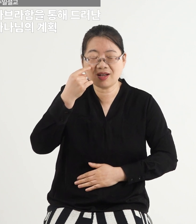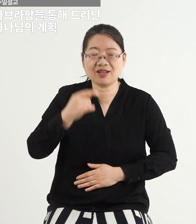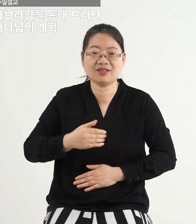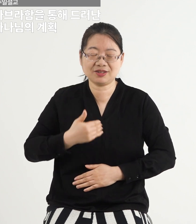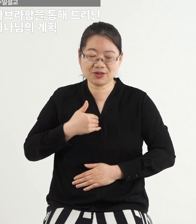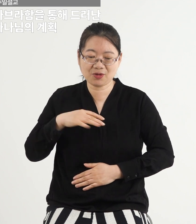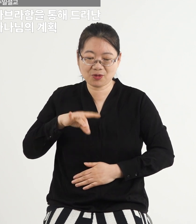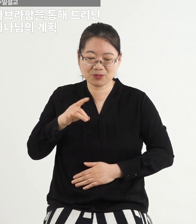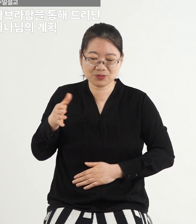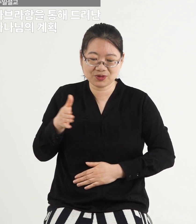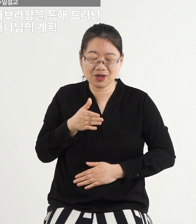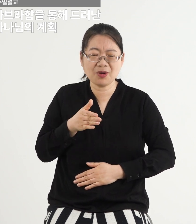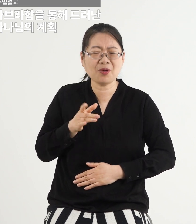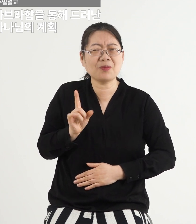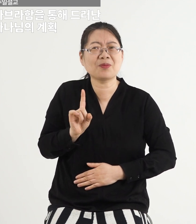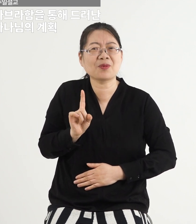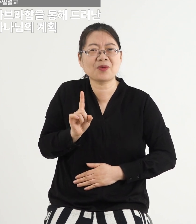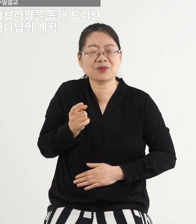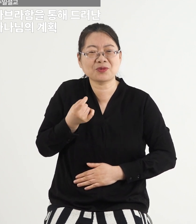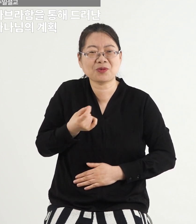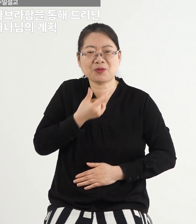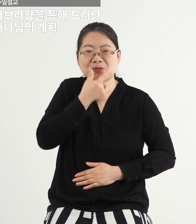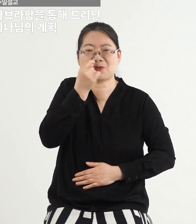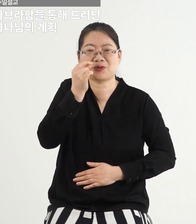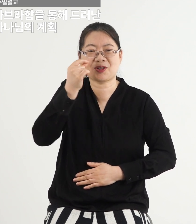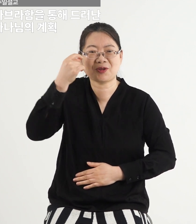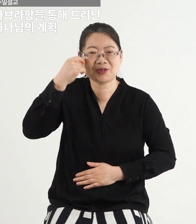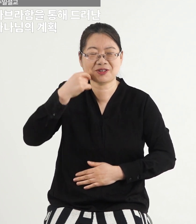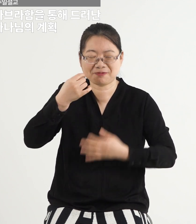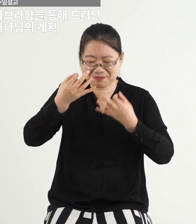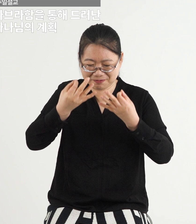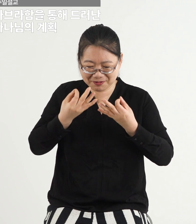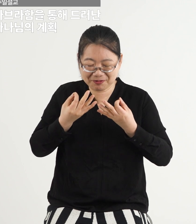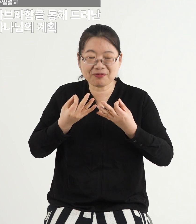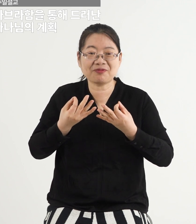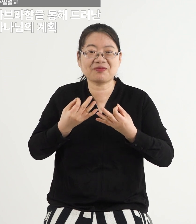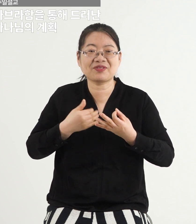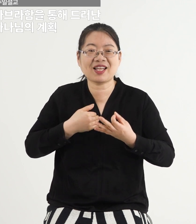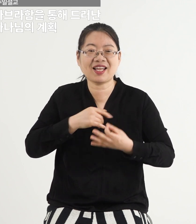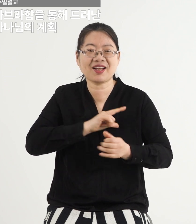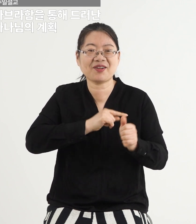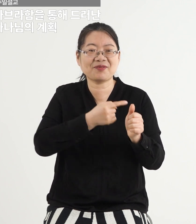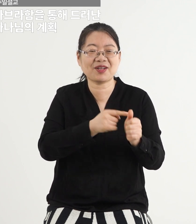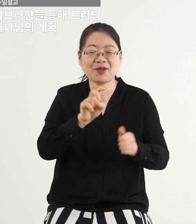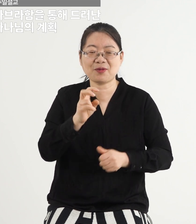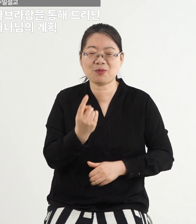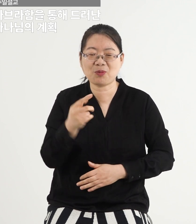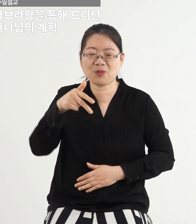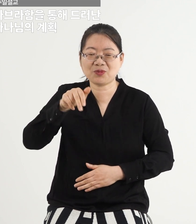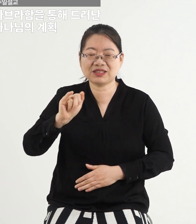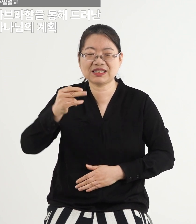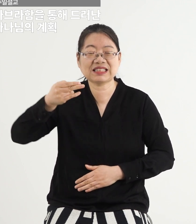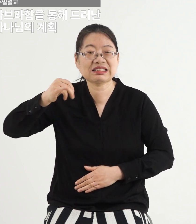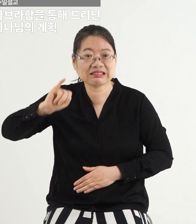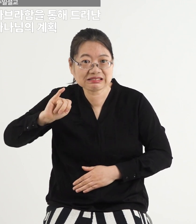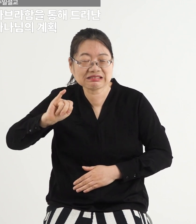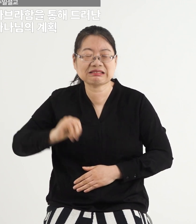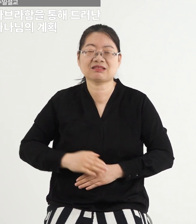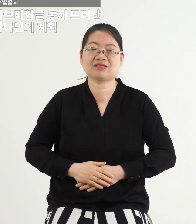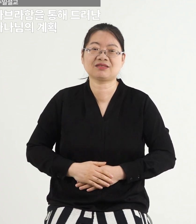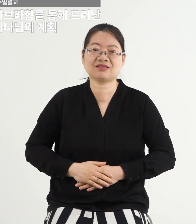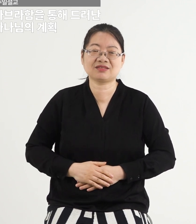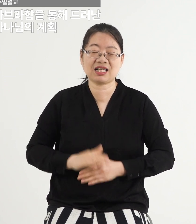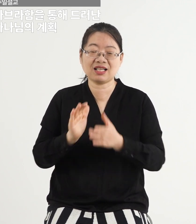저서부터 조금 뭐딘가 모자래요. 그래서 제 별명이 모질이에요. 모질이.